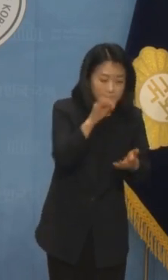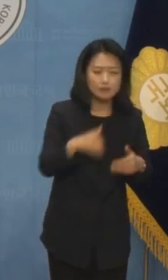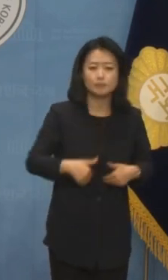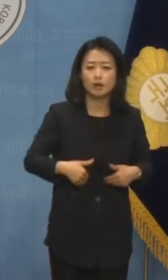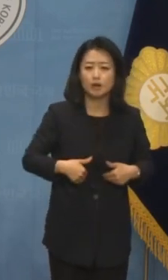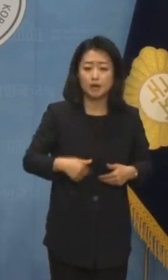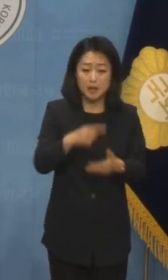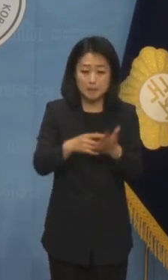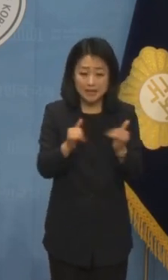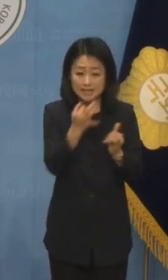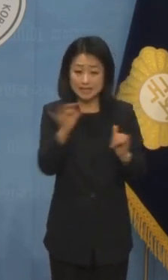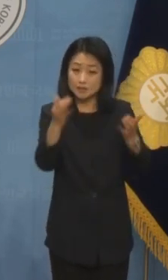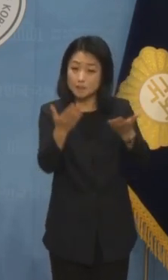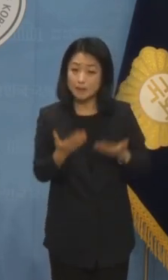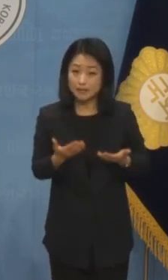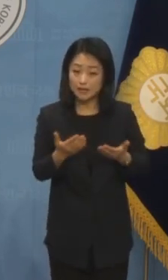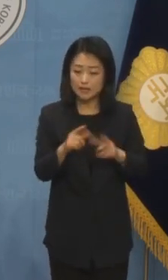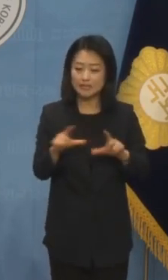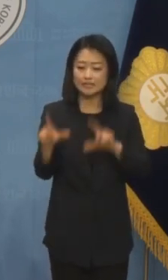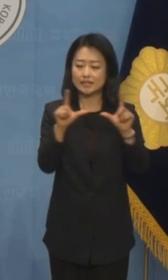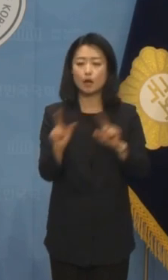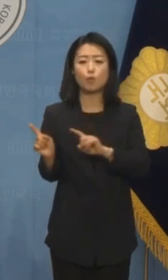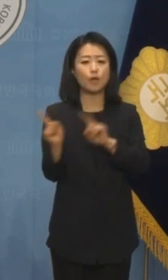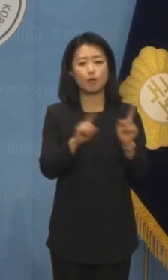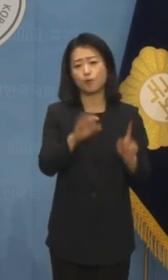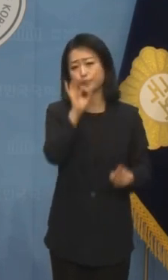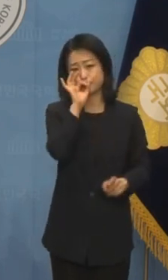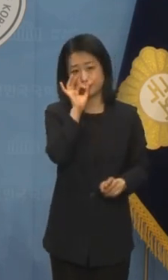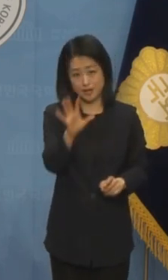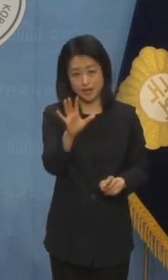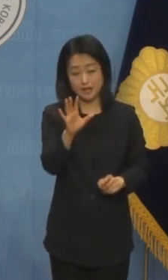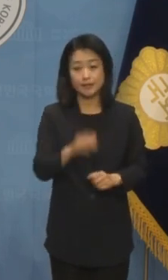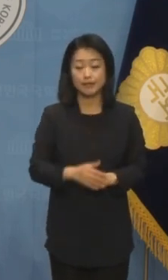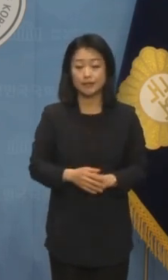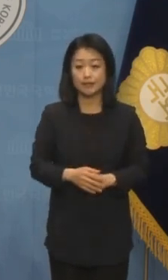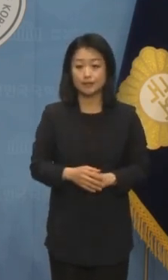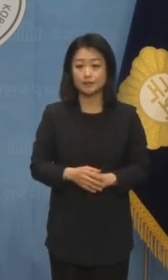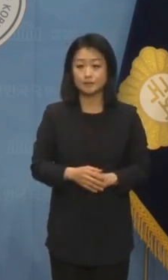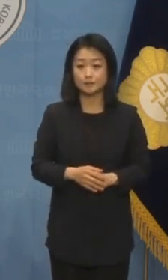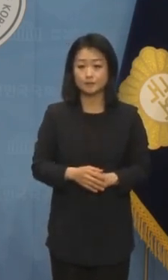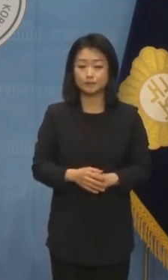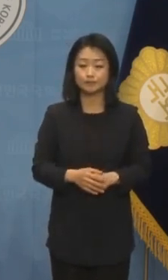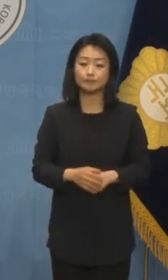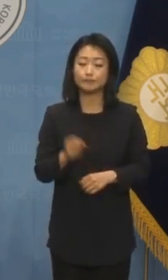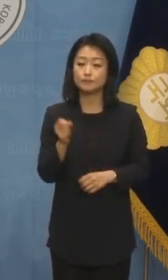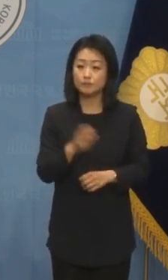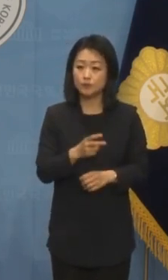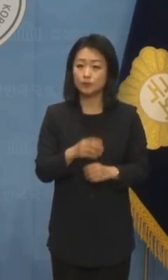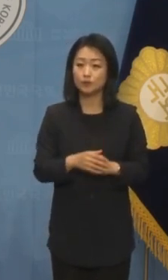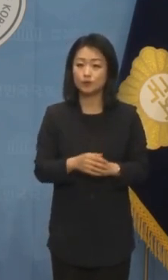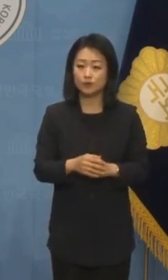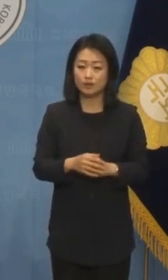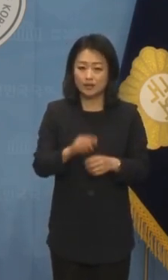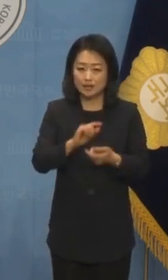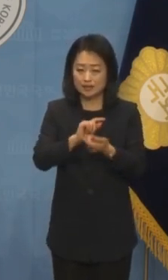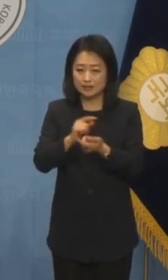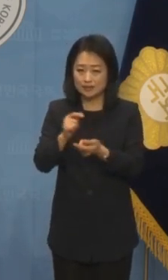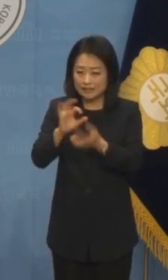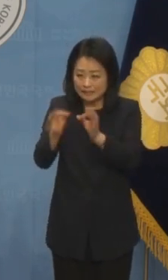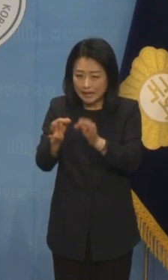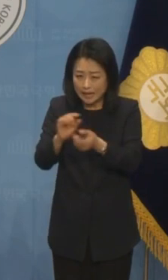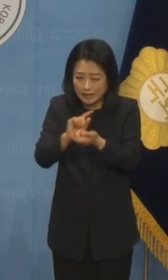피해자로 인정받아도 일상 회복은 불가능합니다. 경공매 유예해서 시간을 벌고 대환 대출해서 이자